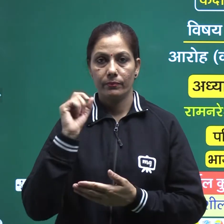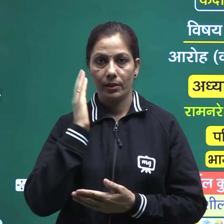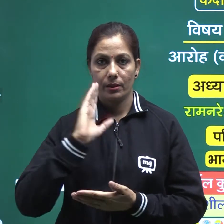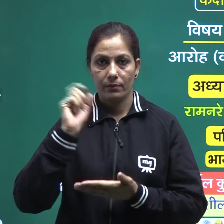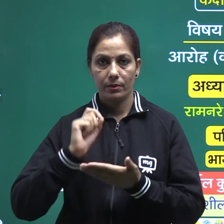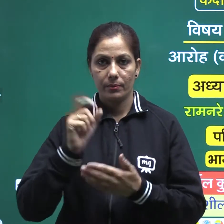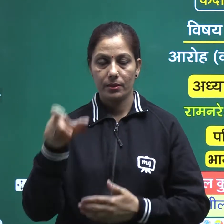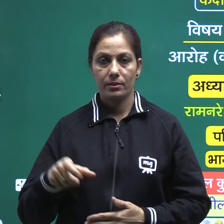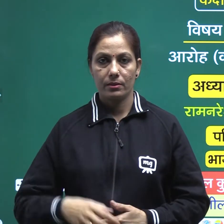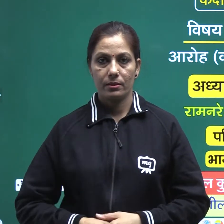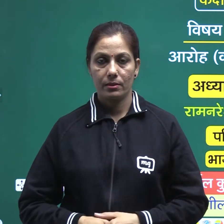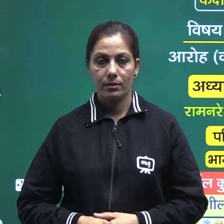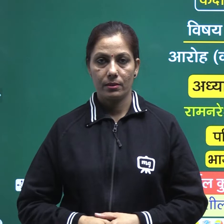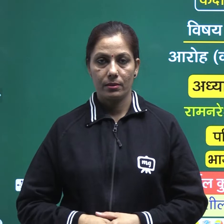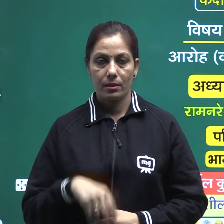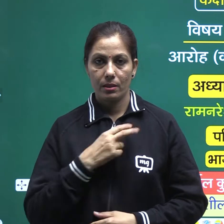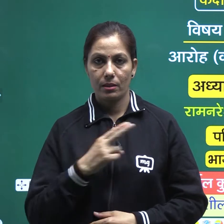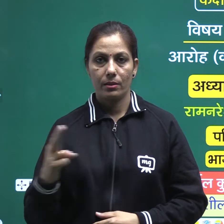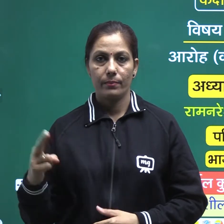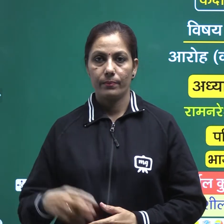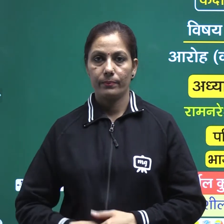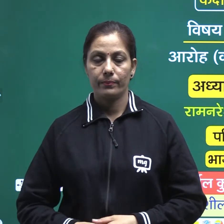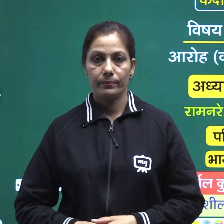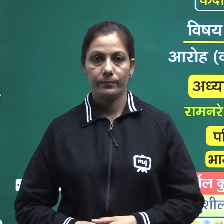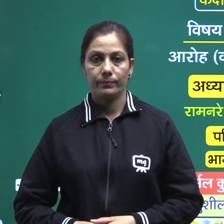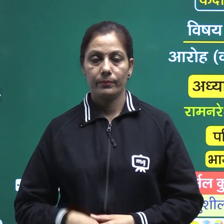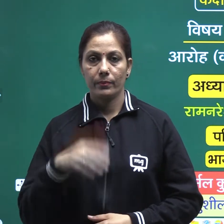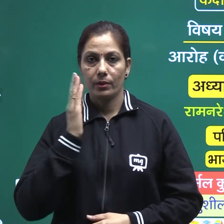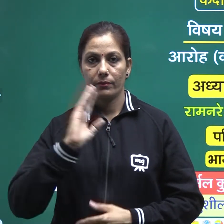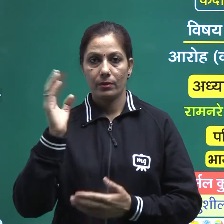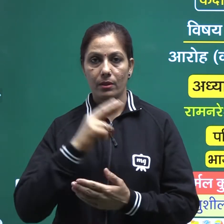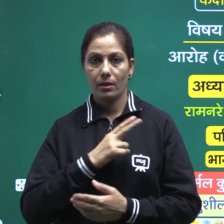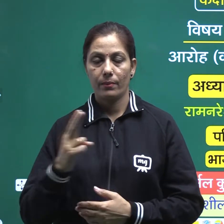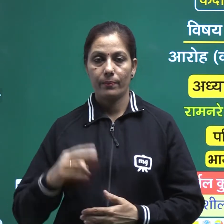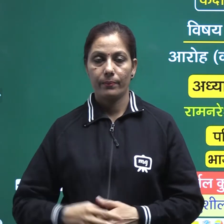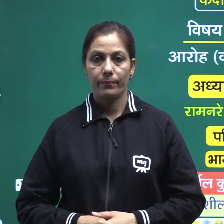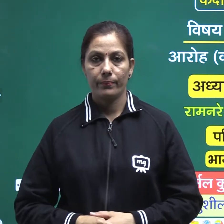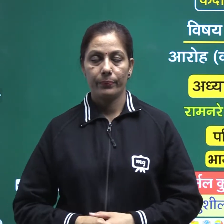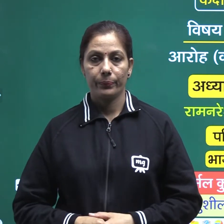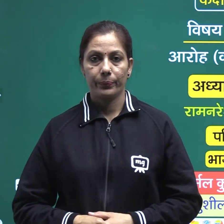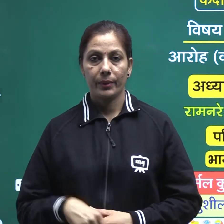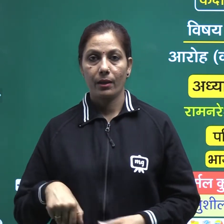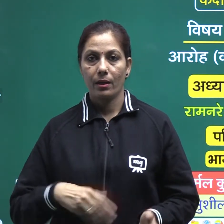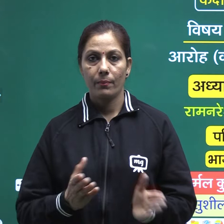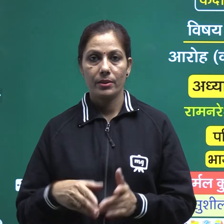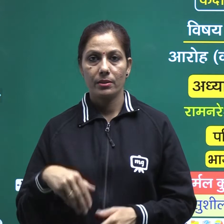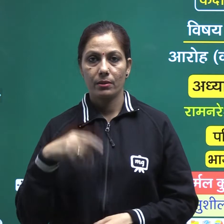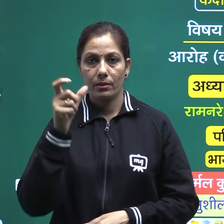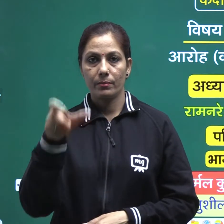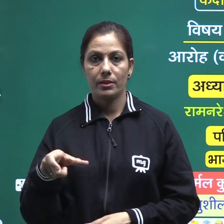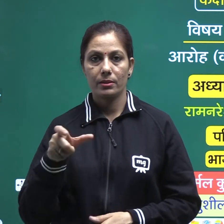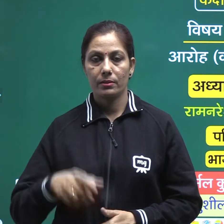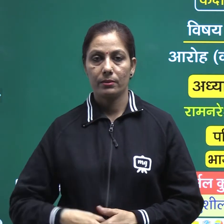है श्री रामनरेश त्रिपाठी इस कविता का नाम के पथिक हों